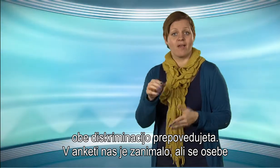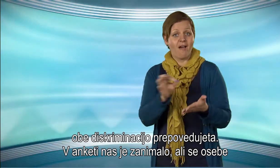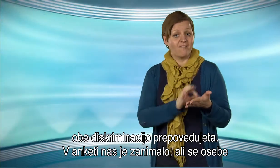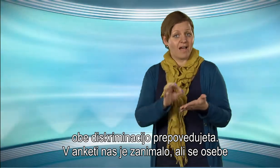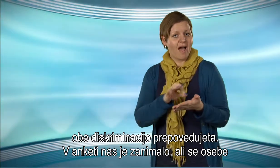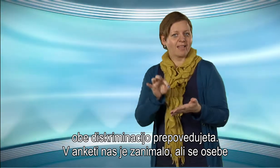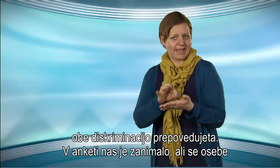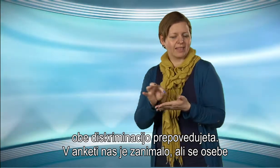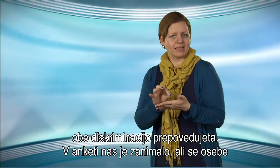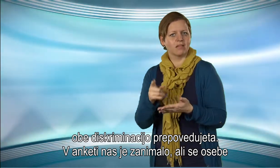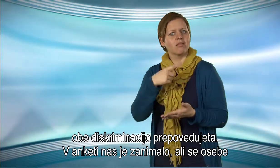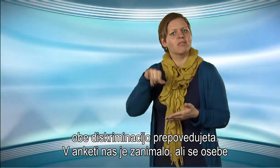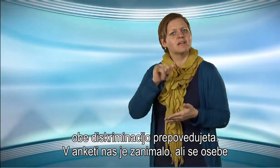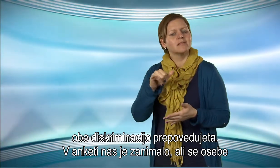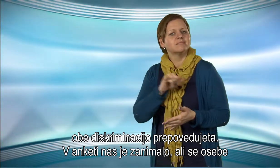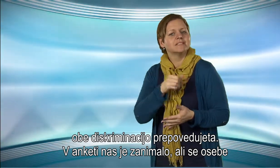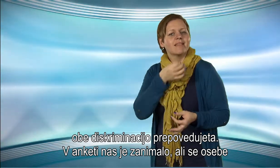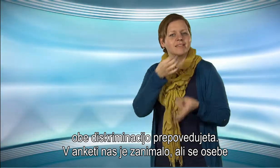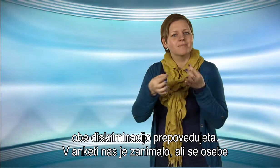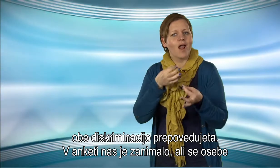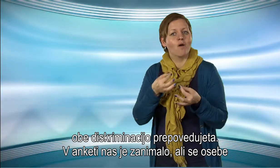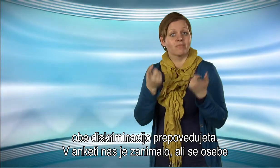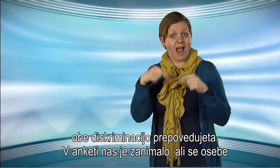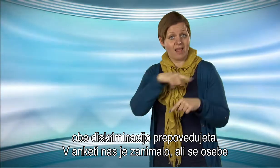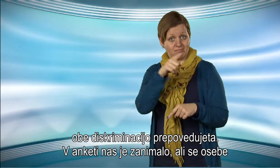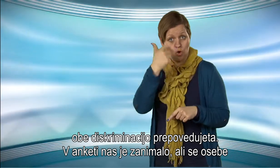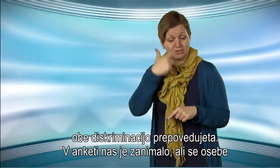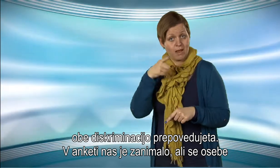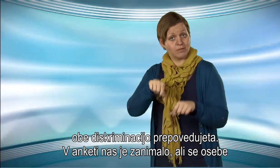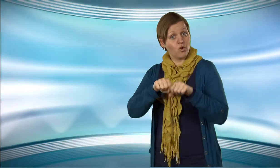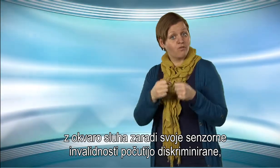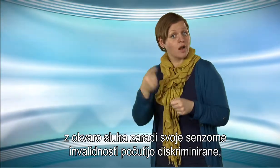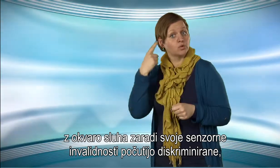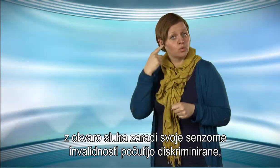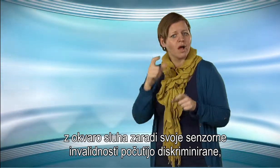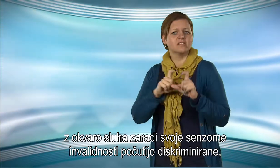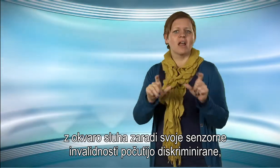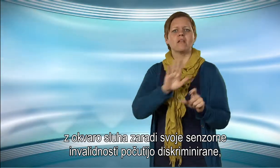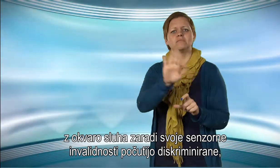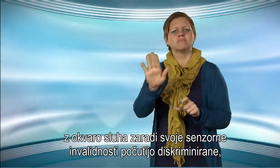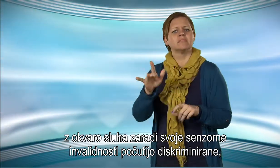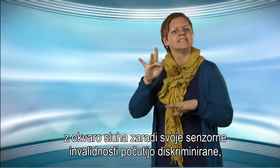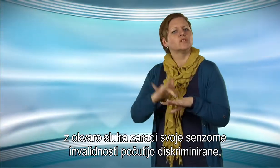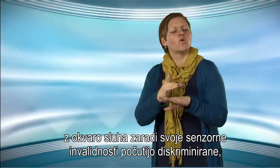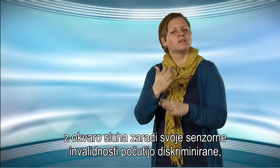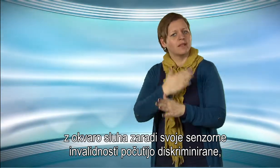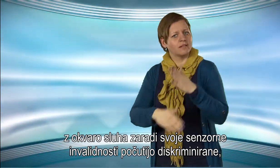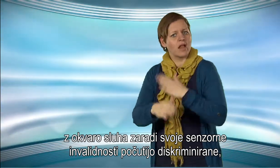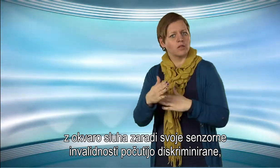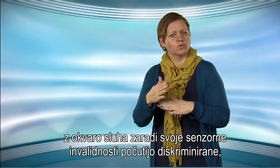V anketi nas je zanimalo, ali se osebe z okvaro sluha zaradi svoje senzorne invalidnosti počutijo diskriminirane, na